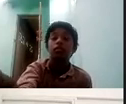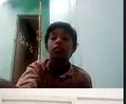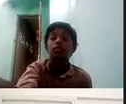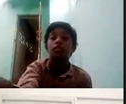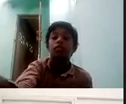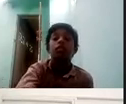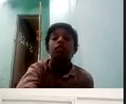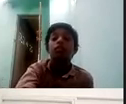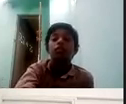ఫస్ట్ వన్